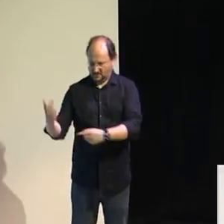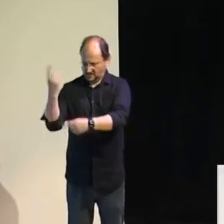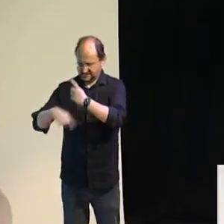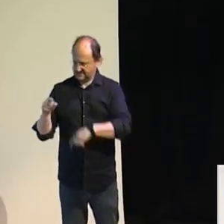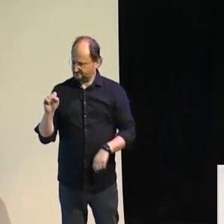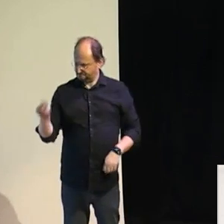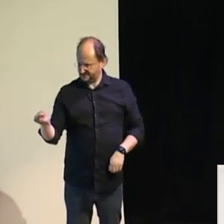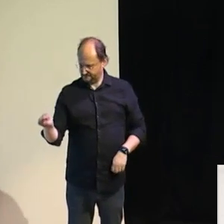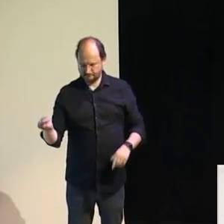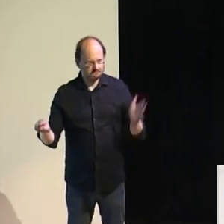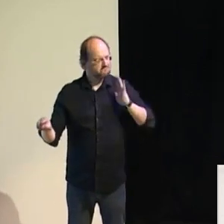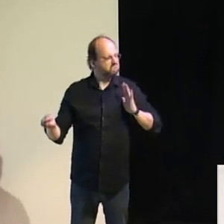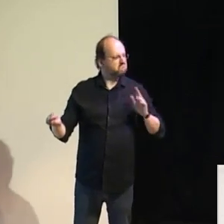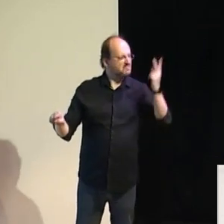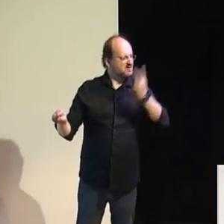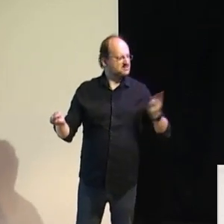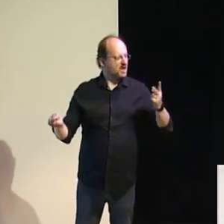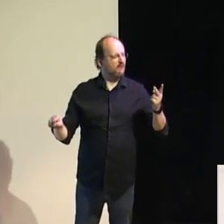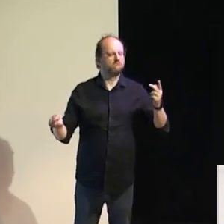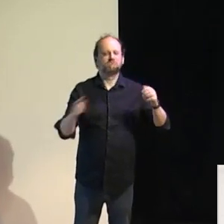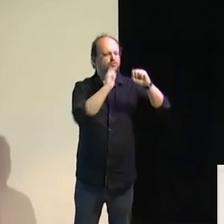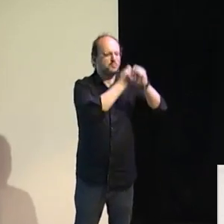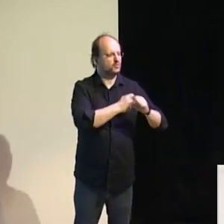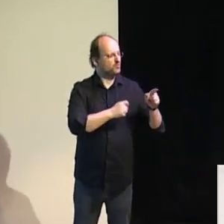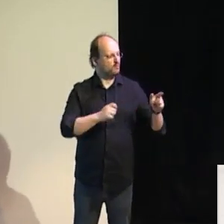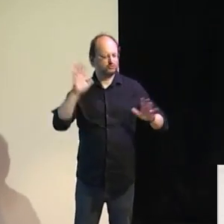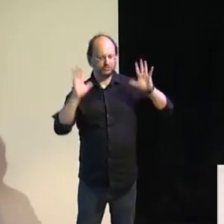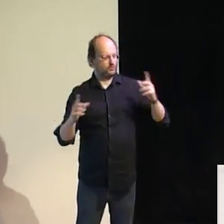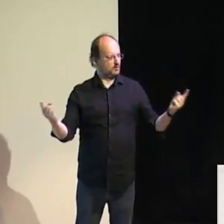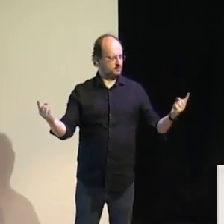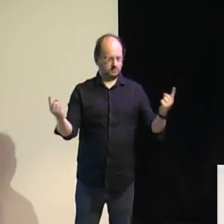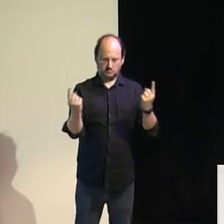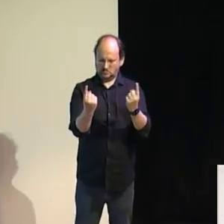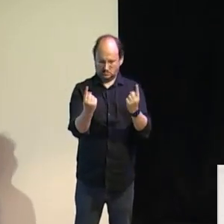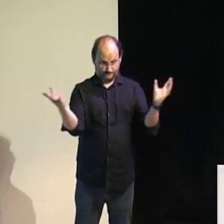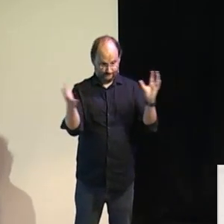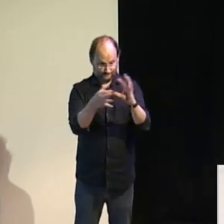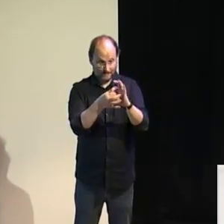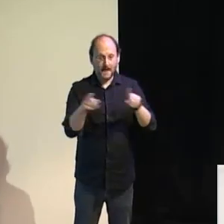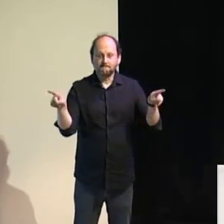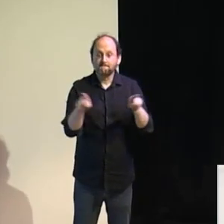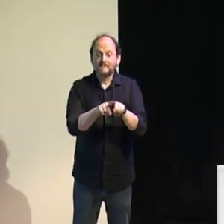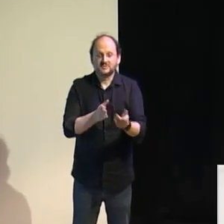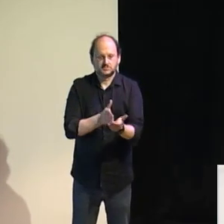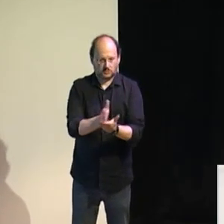existait de la langue des signes ou du geste à l'époque romaine, il a bien fallu chercher des traces.